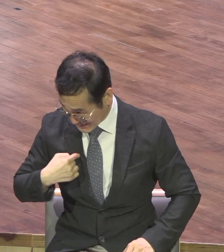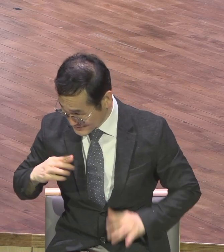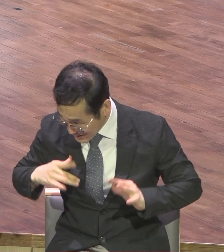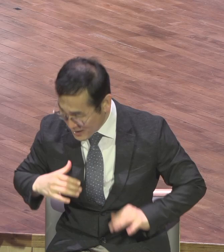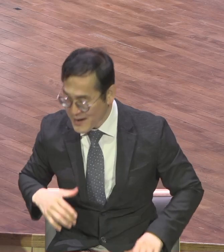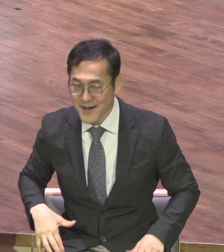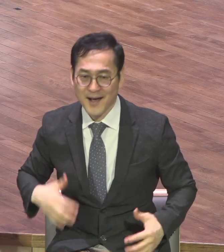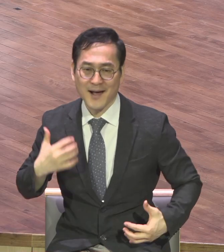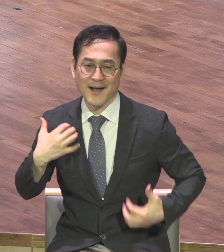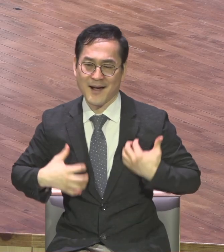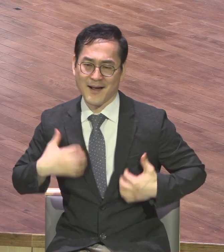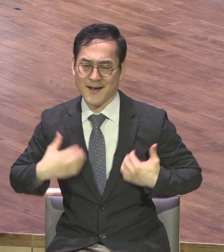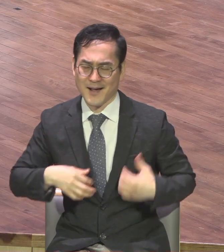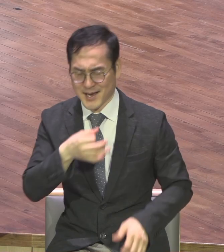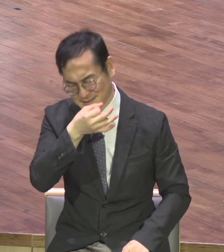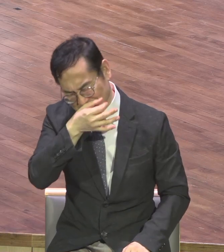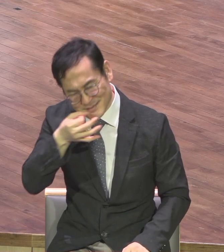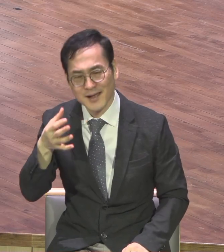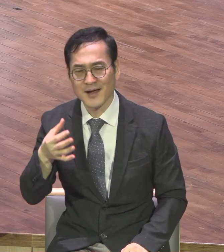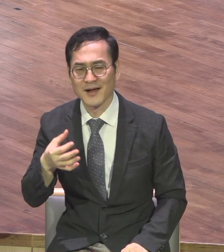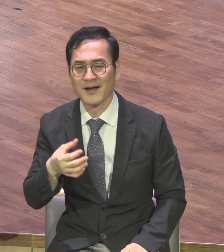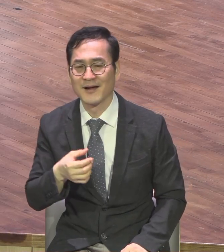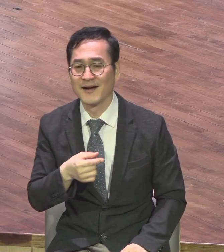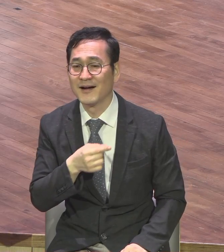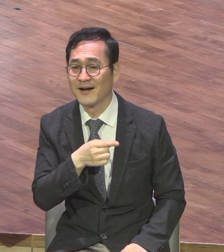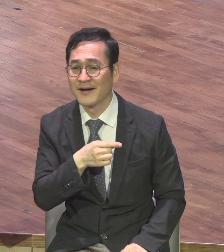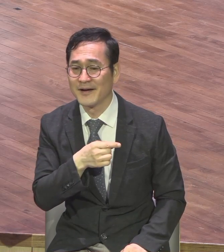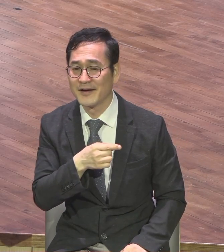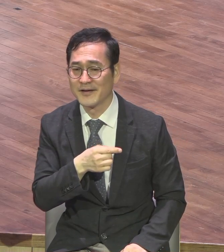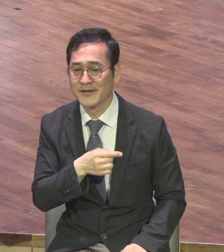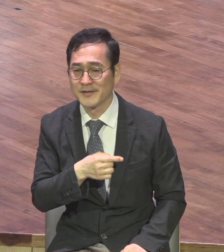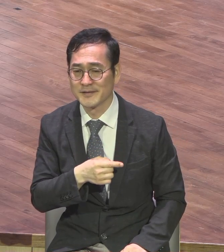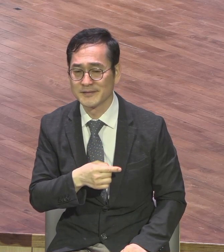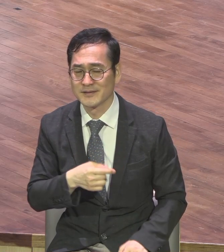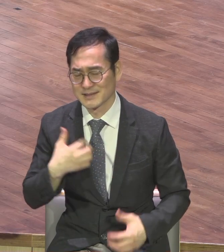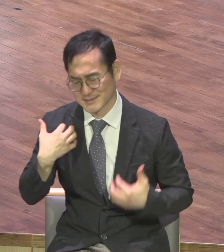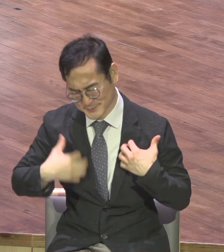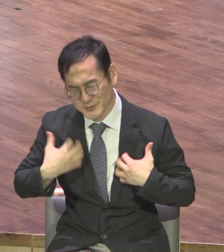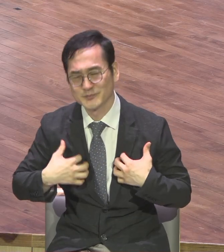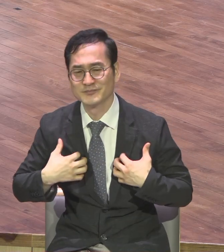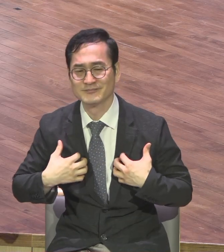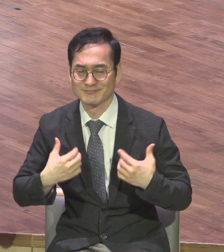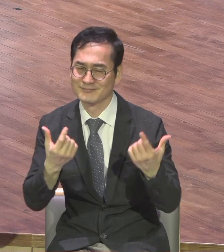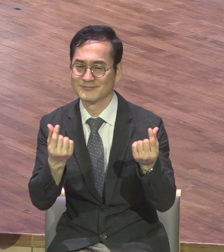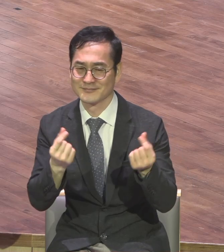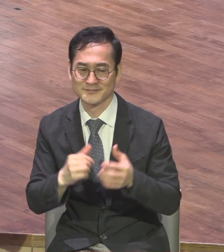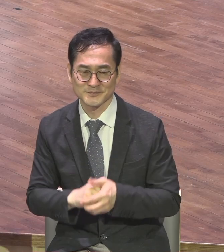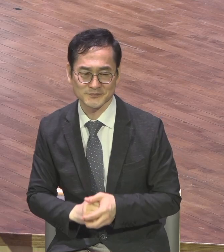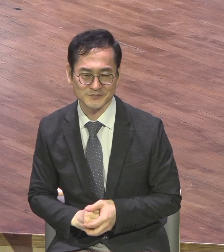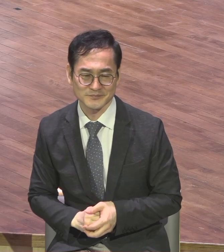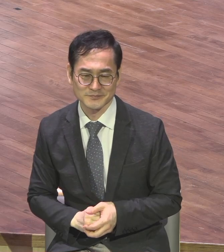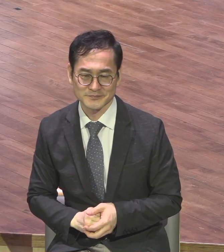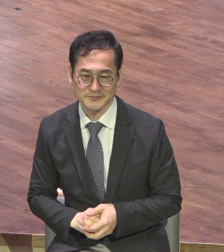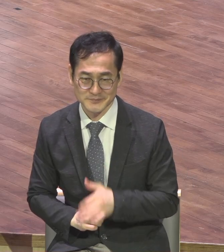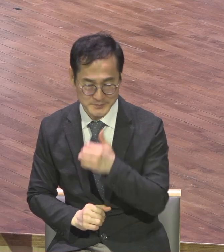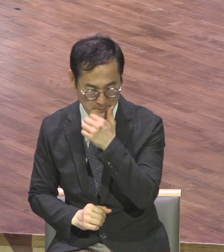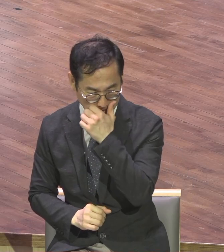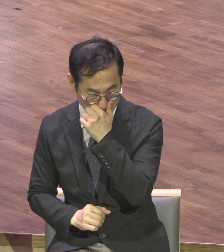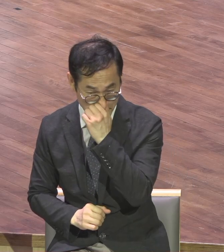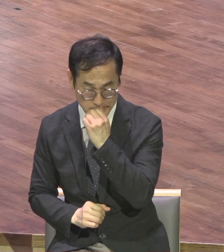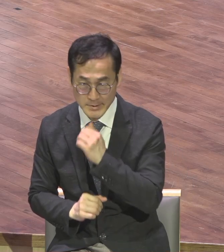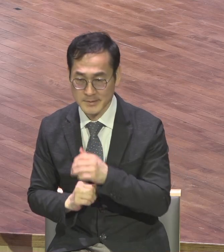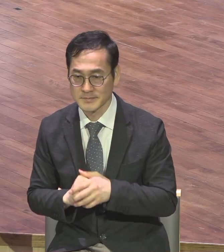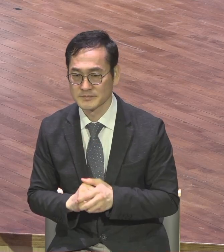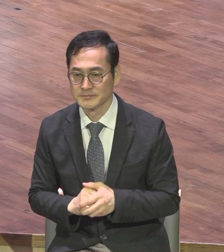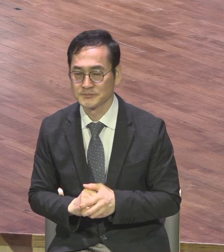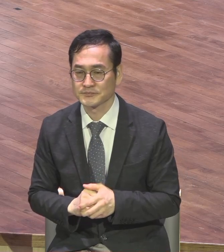시원케 한다 유쾌하게 한다. 하나님 마음을 통쾌하게 만드는 거예요. 여기 모든 성도들 모두가